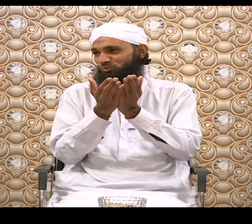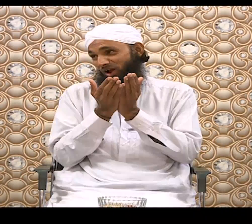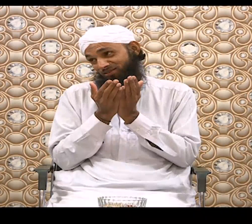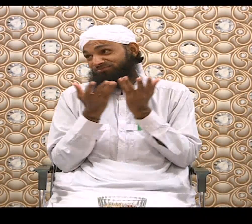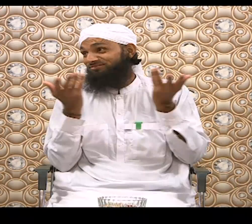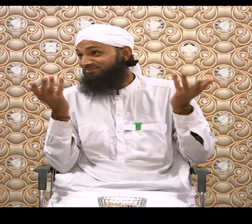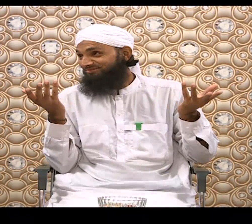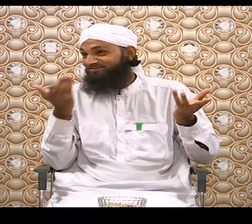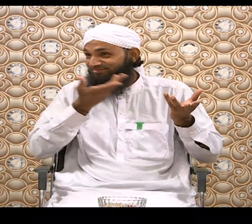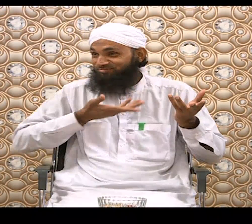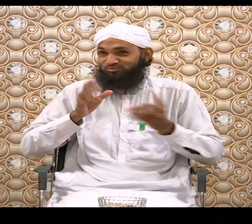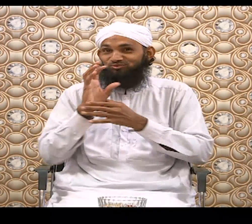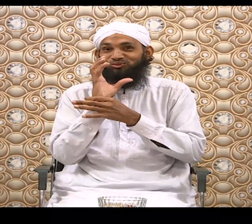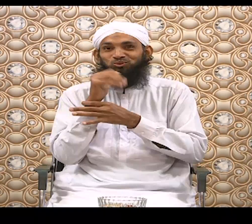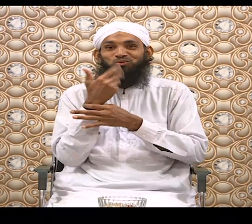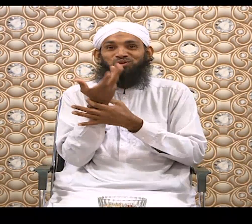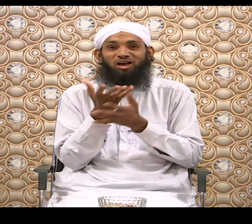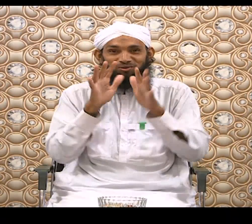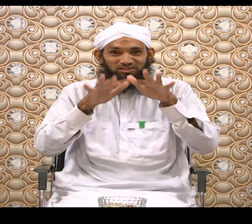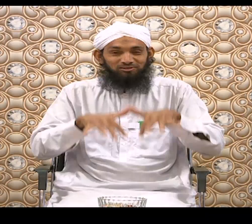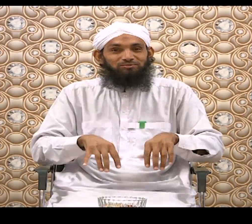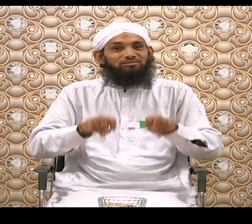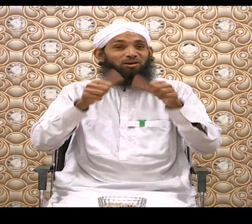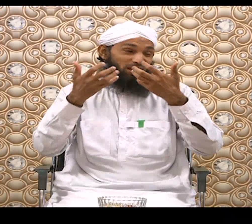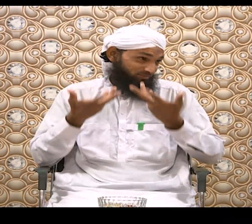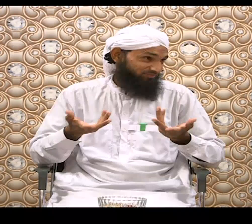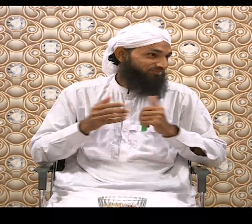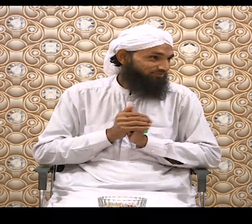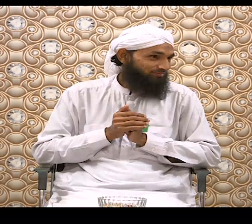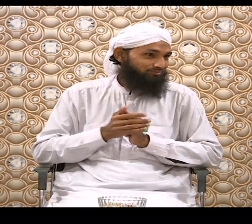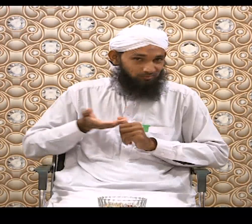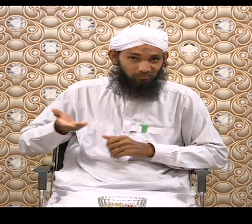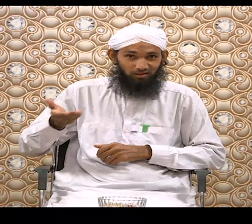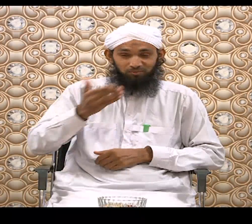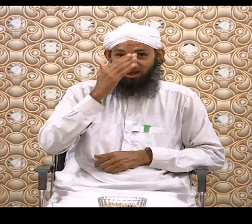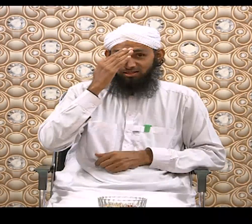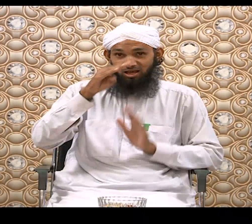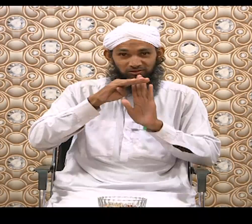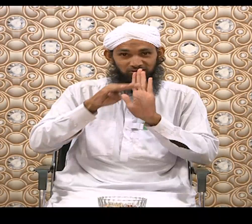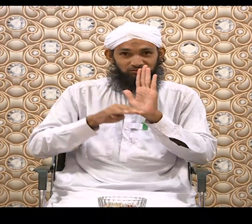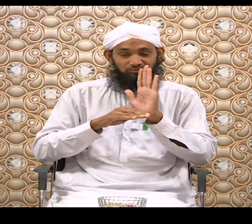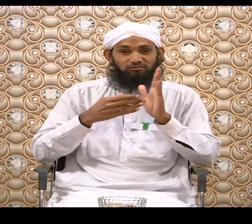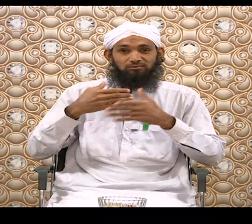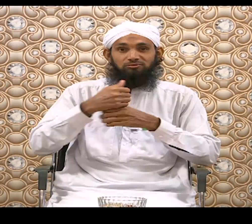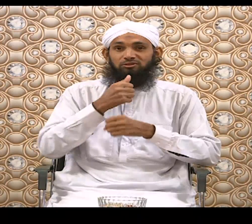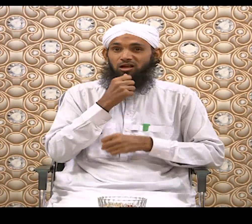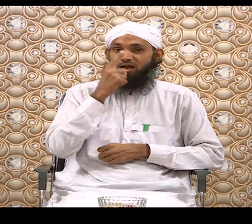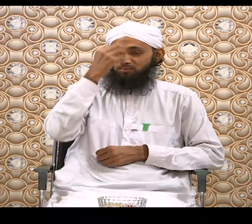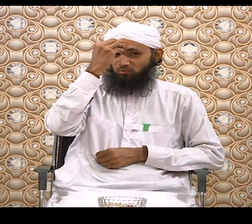جائے جو ہماری دنیا و آخرت کی بھلائی کا سبب بن جائے دین اسلام نے ہمیں والدین کے ساتھ حسن سلوک سے